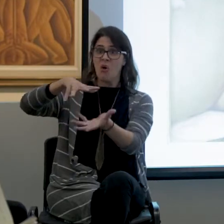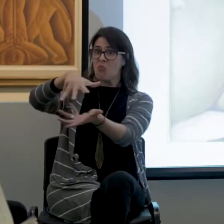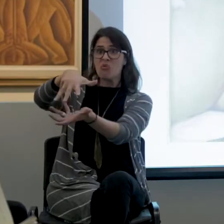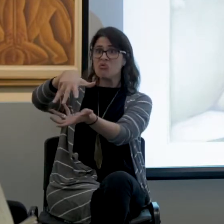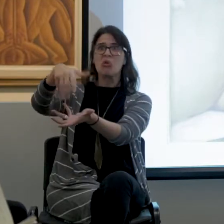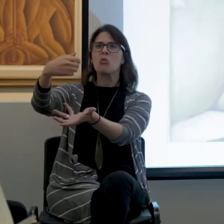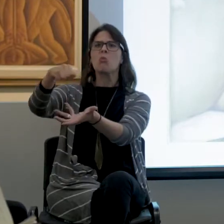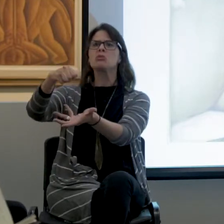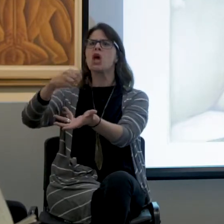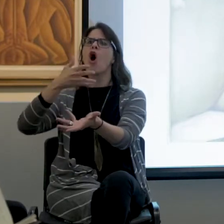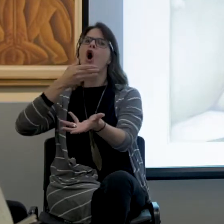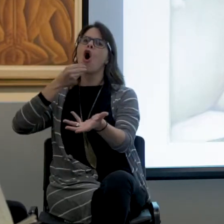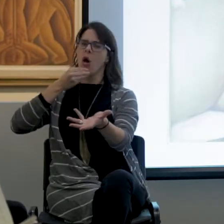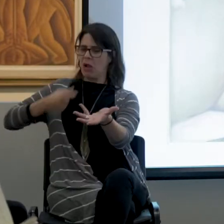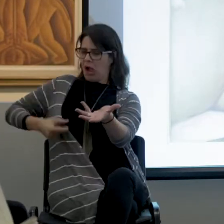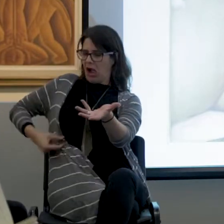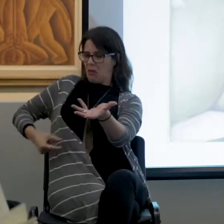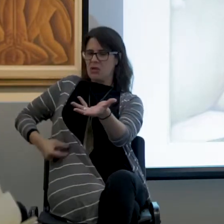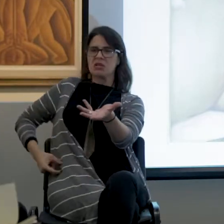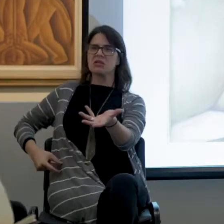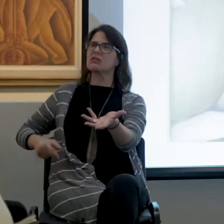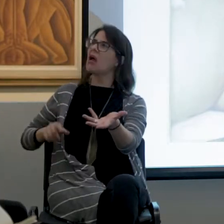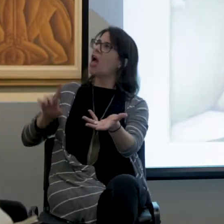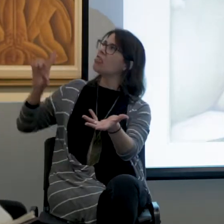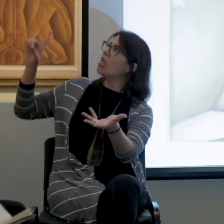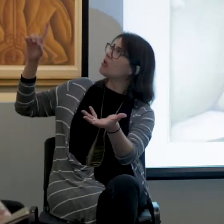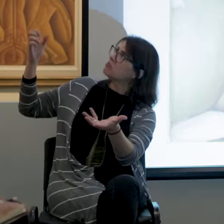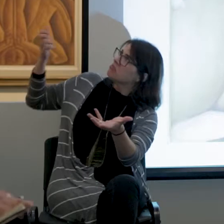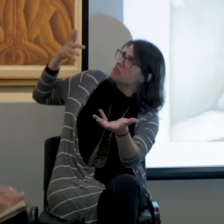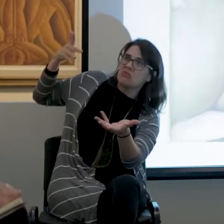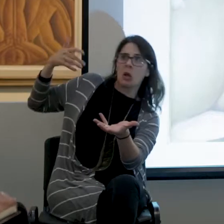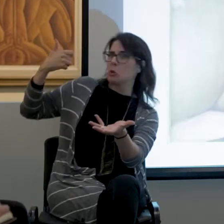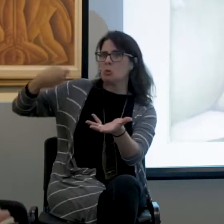Adão, nem do Deus dos 7 dias.